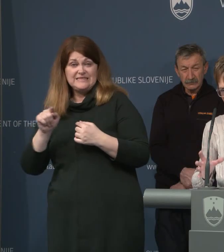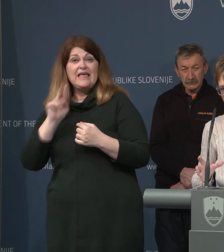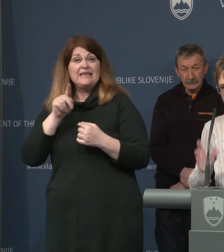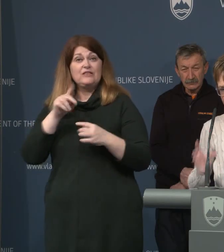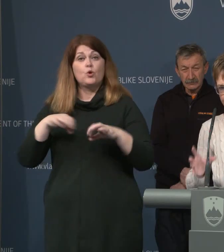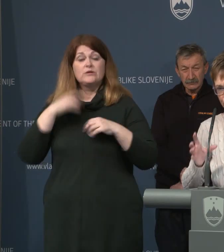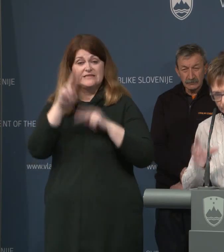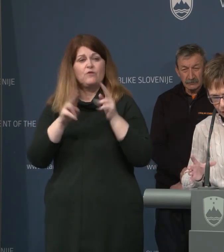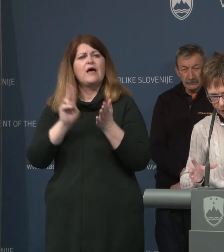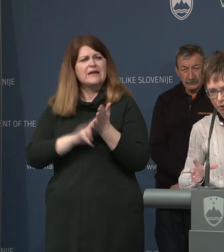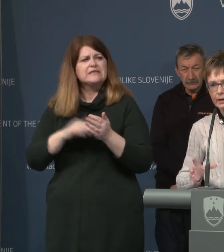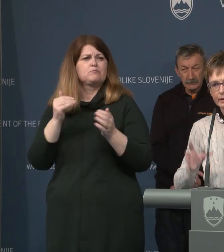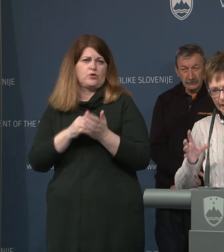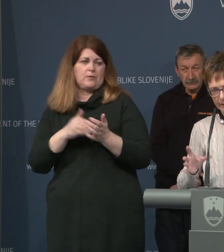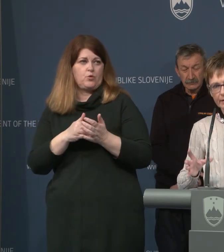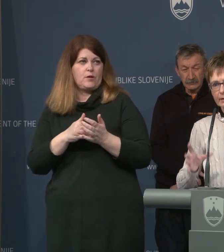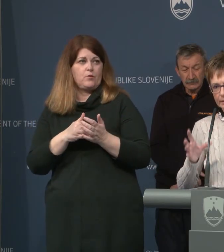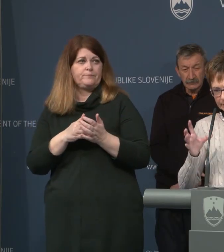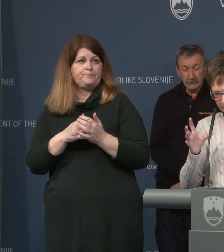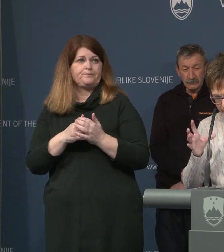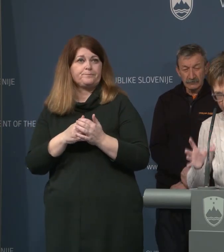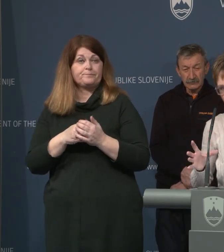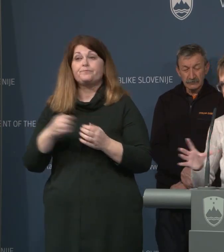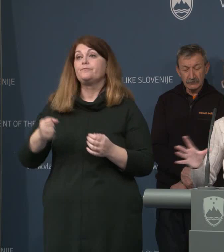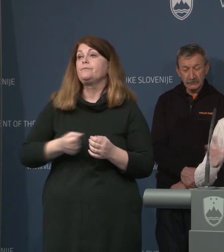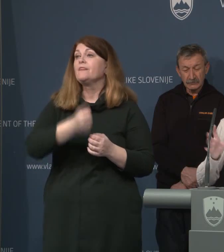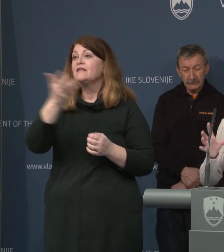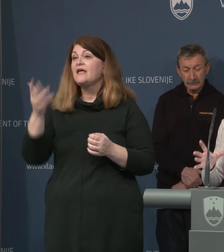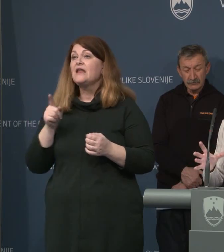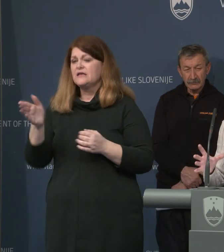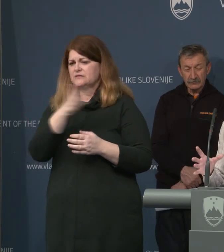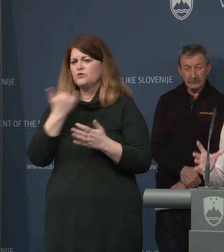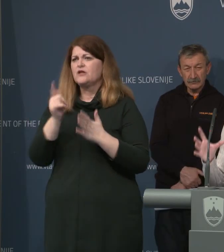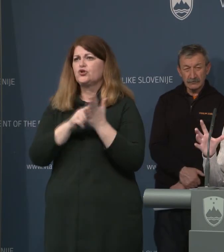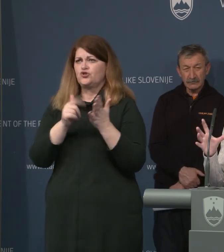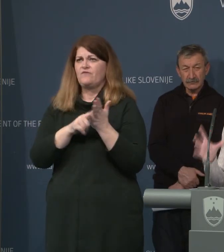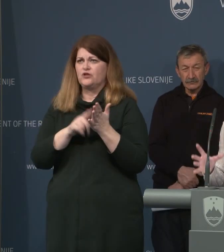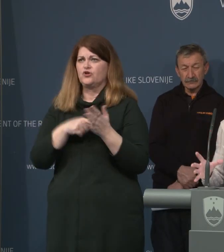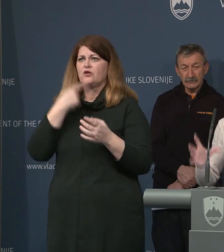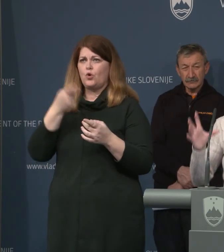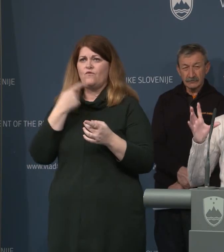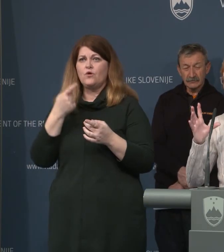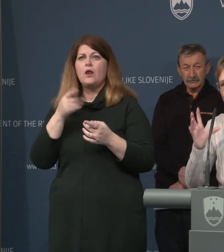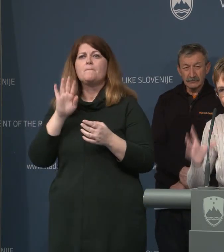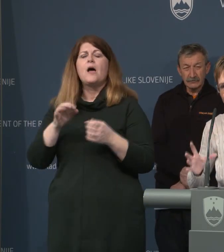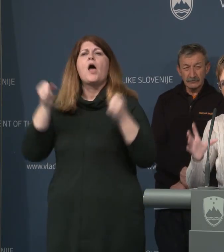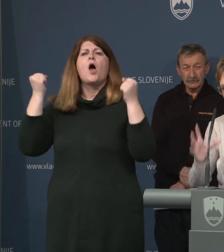to zdravljenje res potrebujejo. Ker nekateri, ki smo danes že večkrat govorili, pa